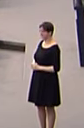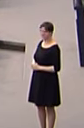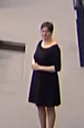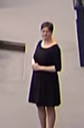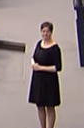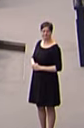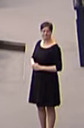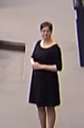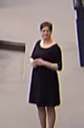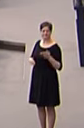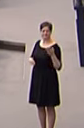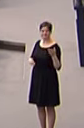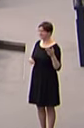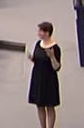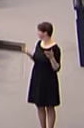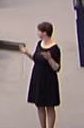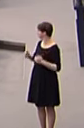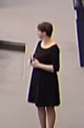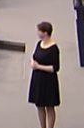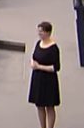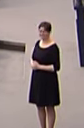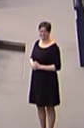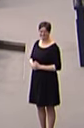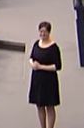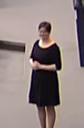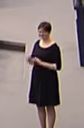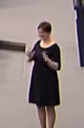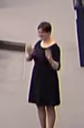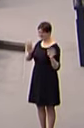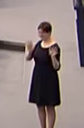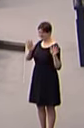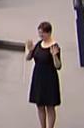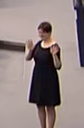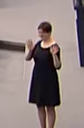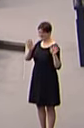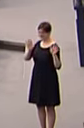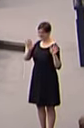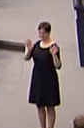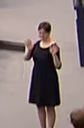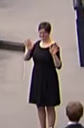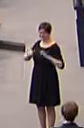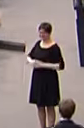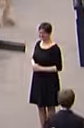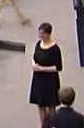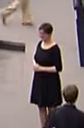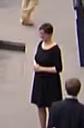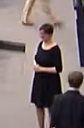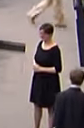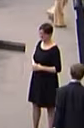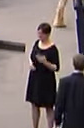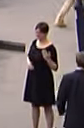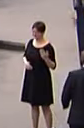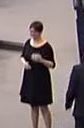Wo sind die beiden? Ja gut, unter dem Beifall aller nehmen die Platz.